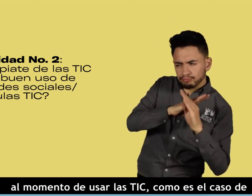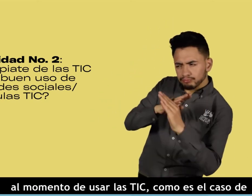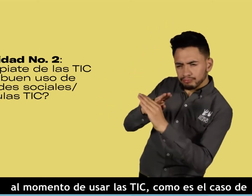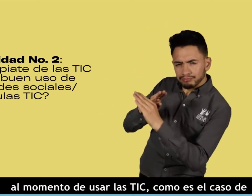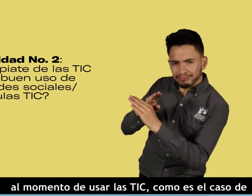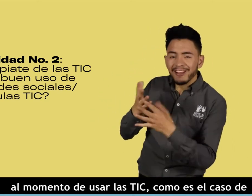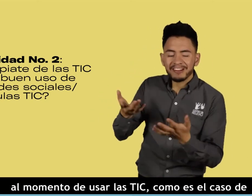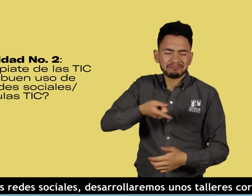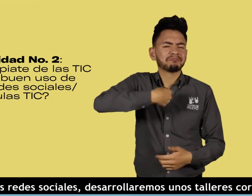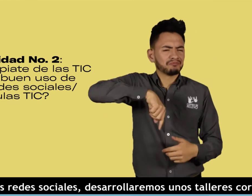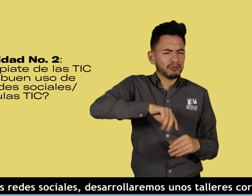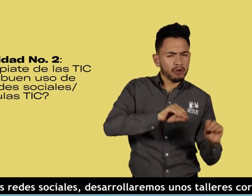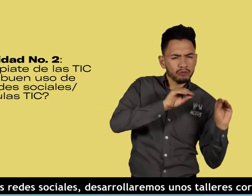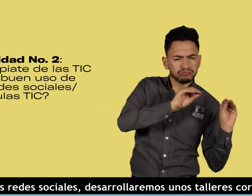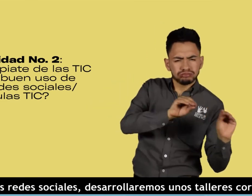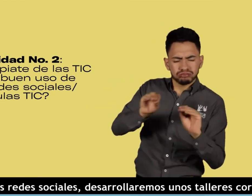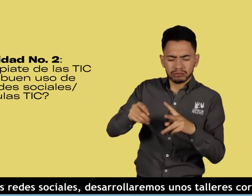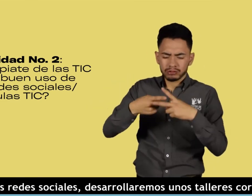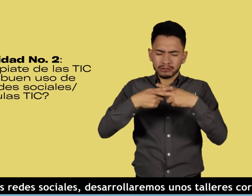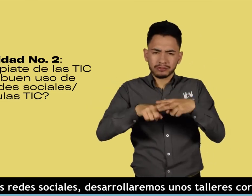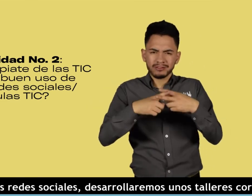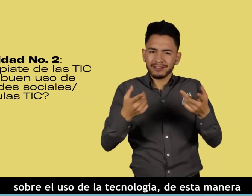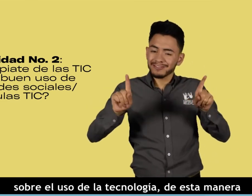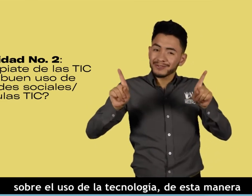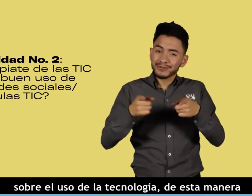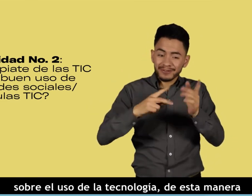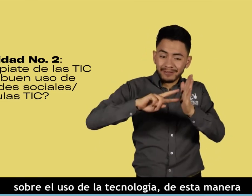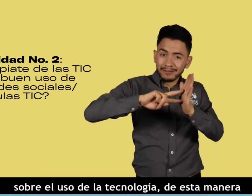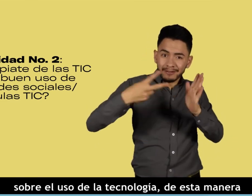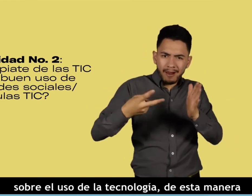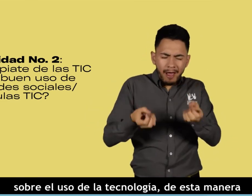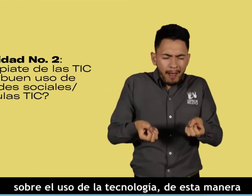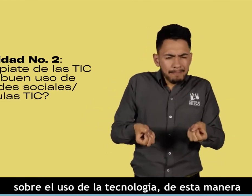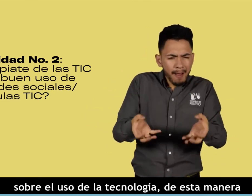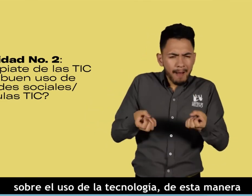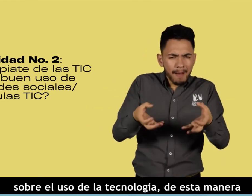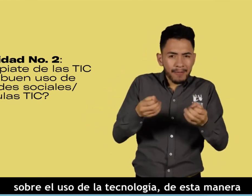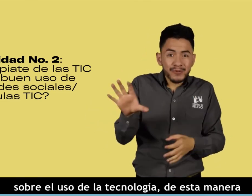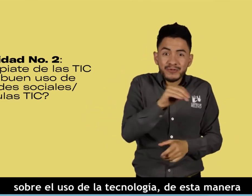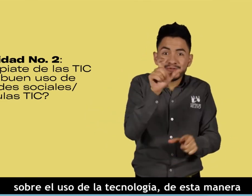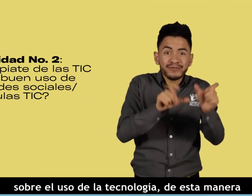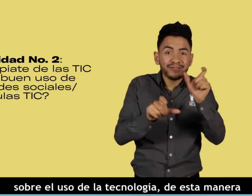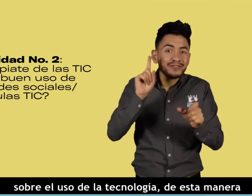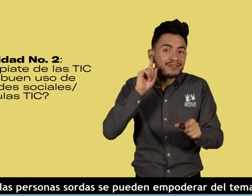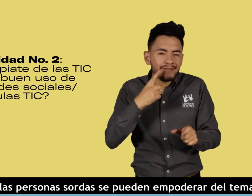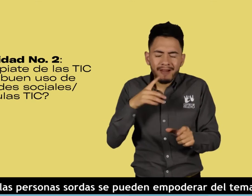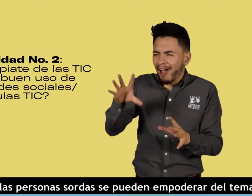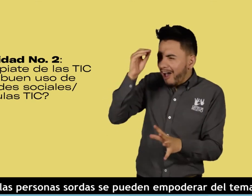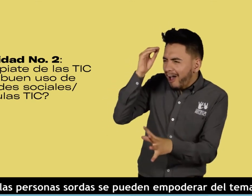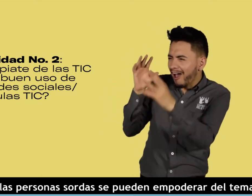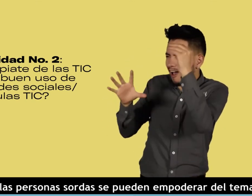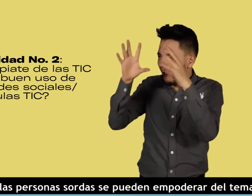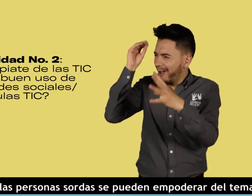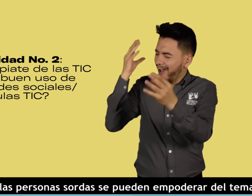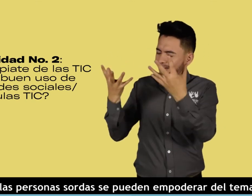TIC, como es el caso de las redes sociales, desarrollaremos unos talleres cortos sobre el uso de la tecnología. De esta manera las personas sordas se